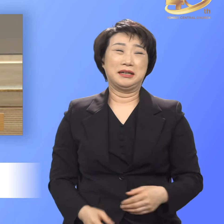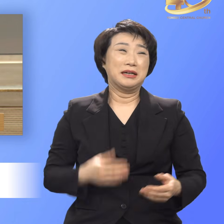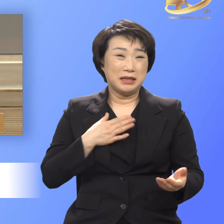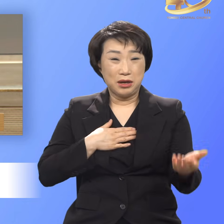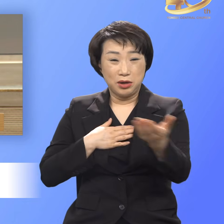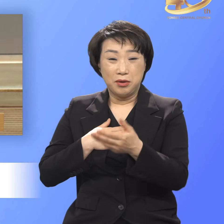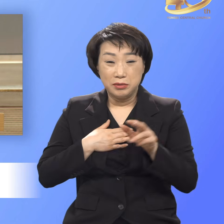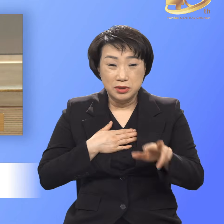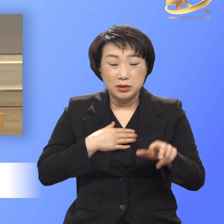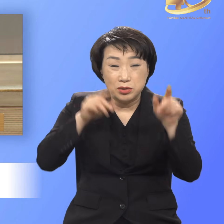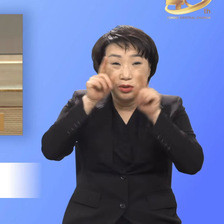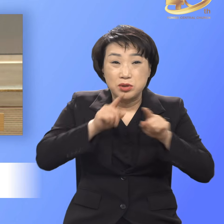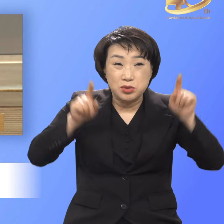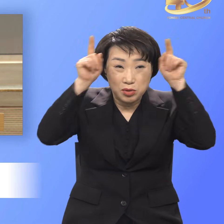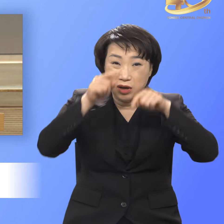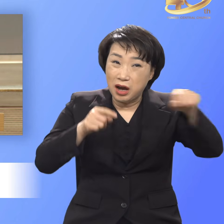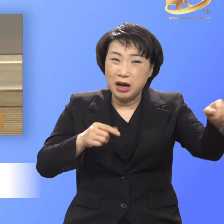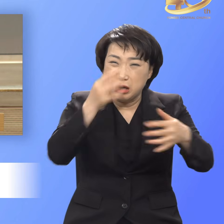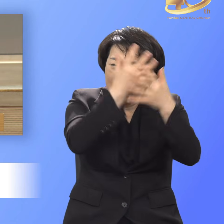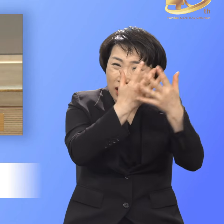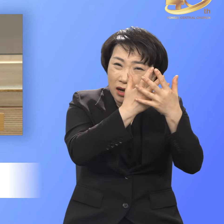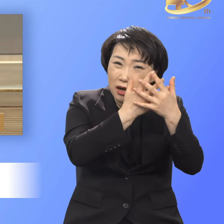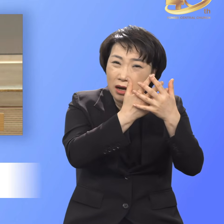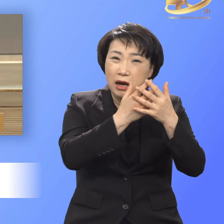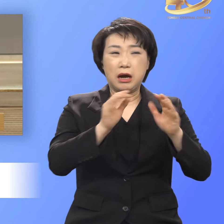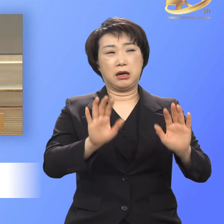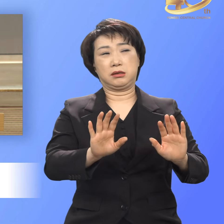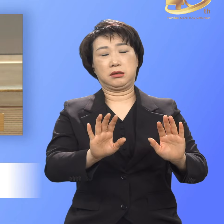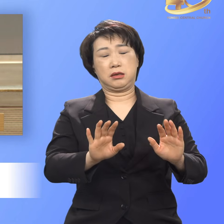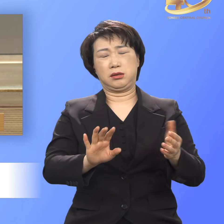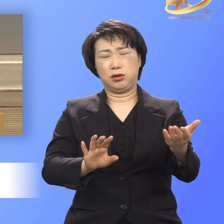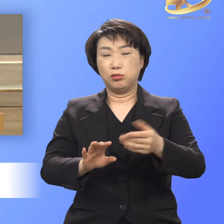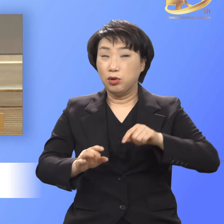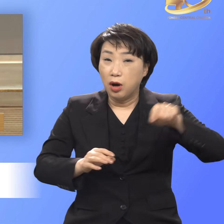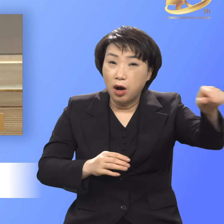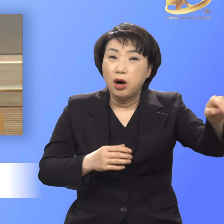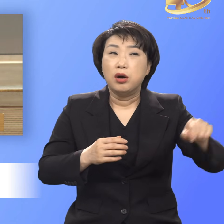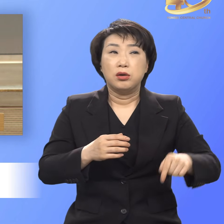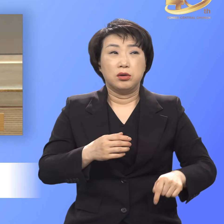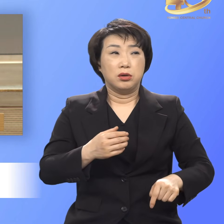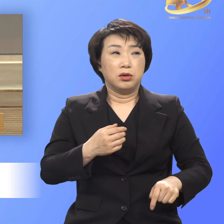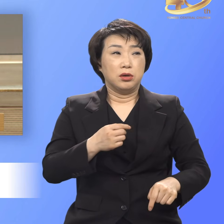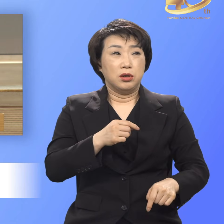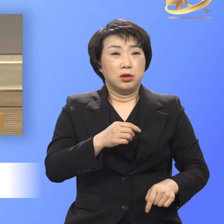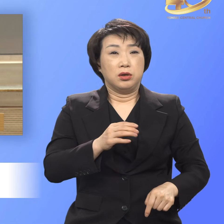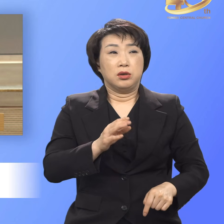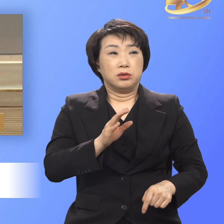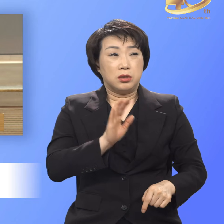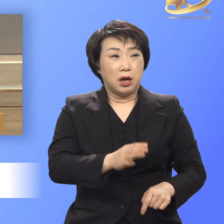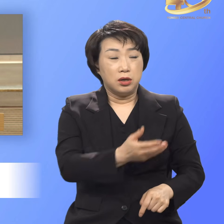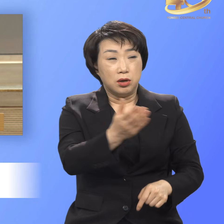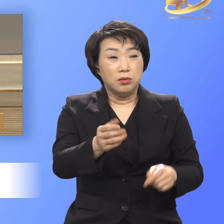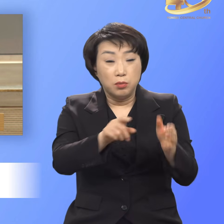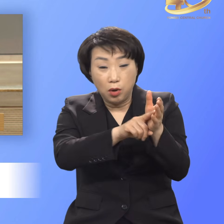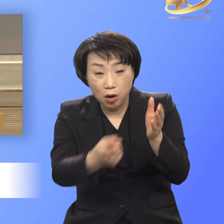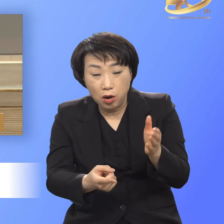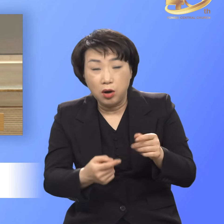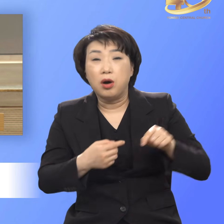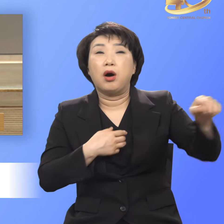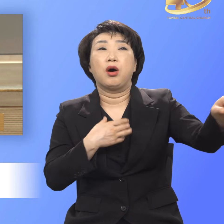지옥 추상적인 것 같아. 그러나 갈 수 있는 실상이 믿음에서 떨어지면